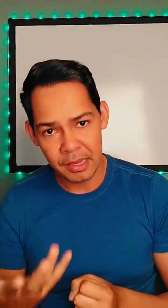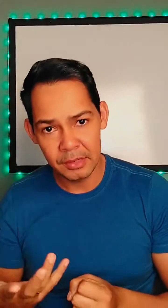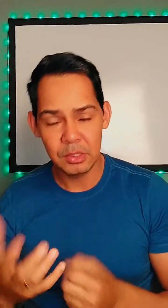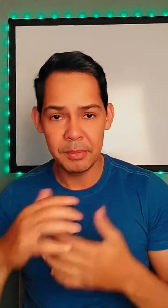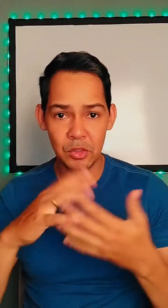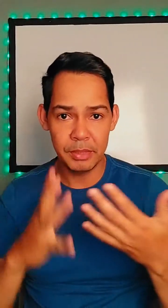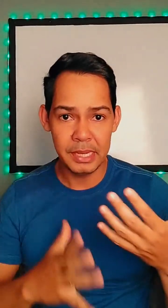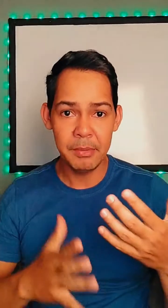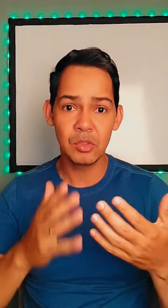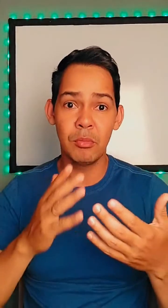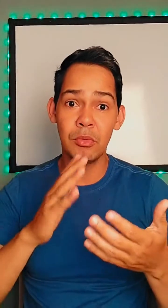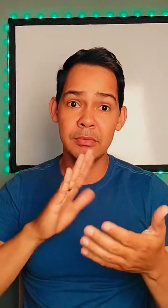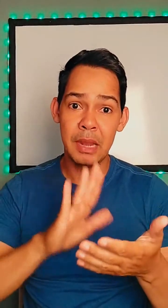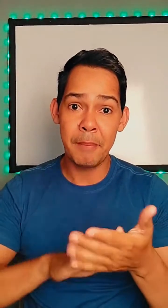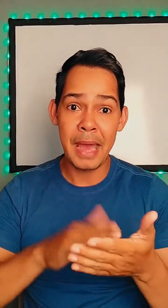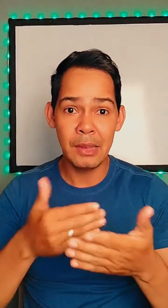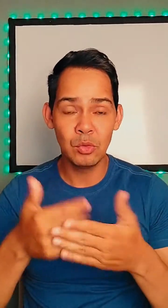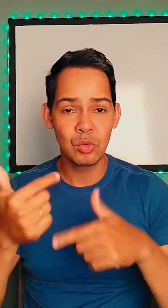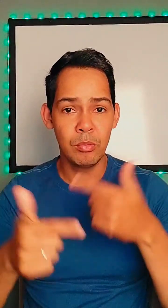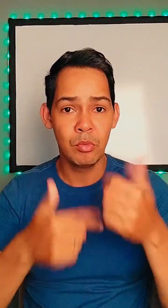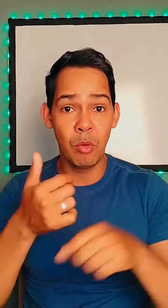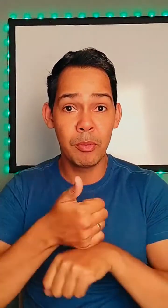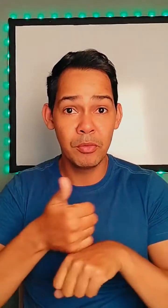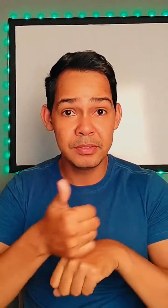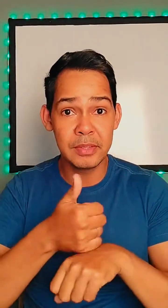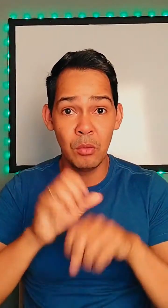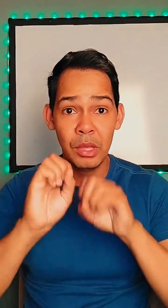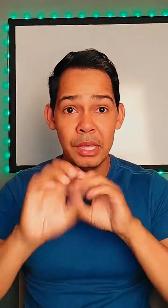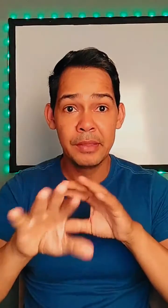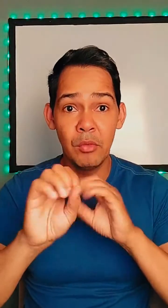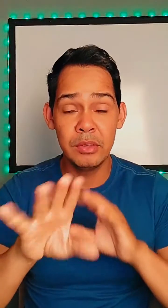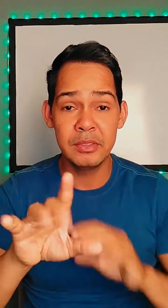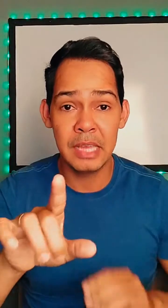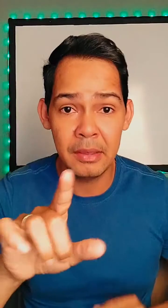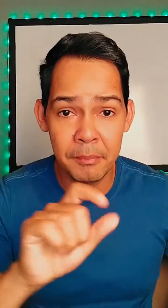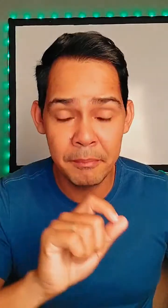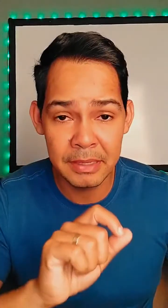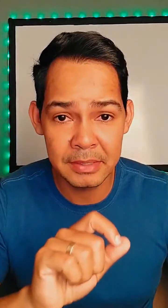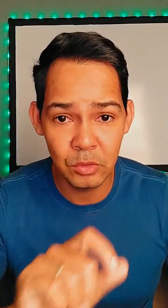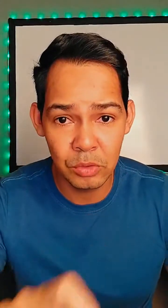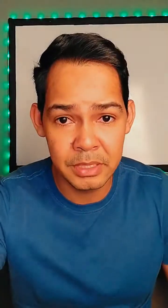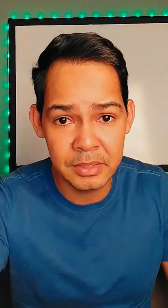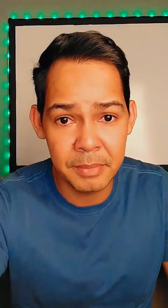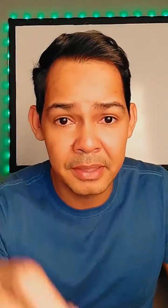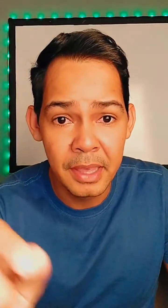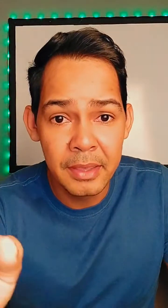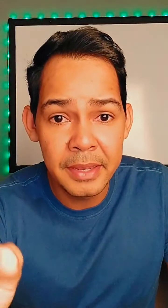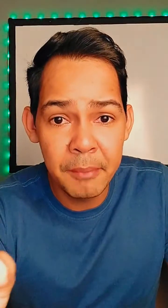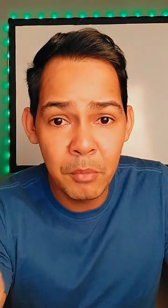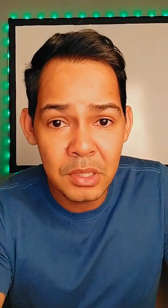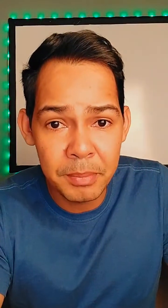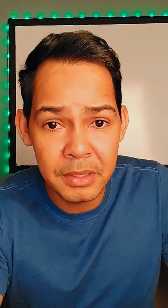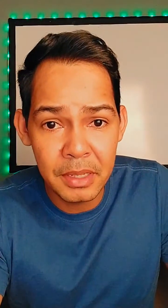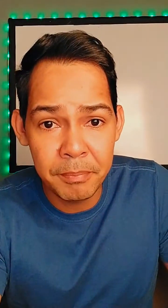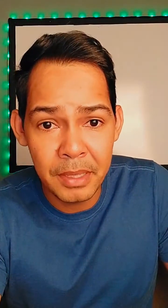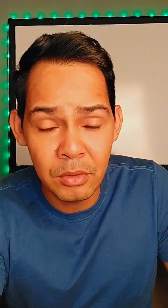também sobre Libras como trabalhos, como profissão. Então, eu vou ensinar bastante sobre isso também. Queria muito aprender, pena que não